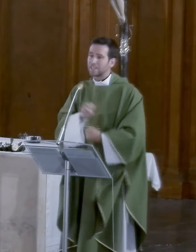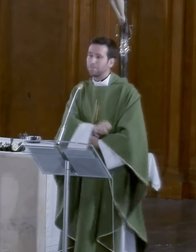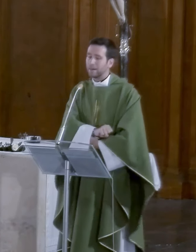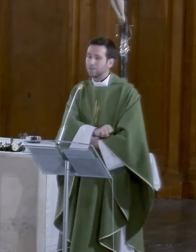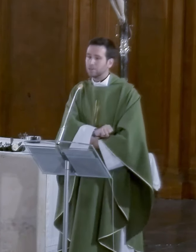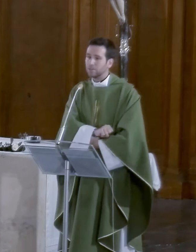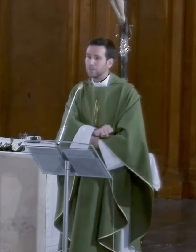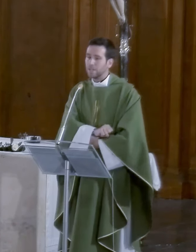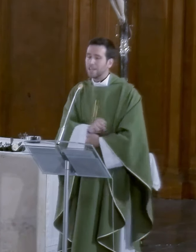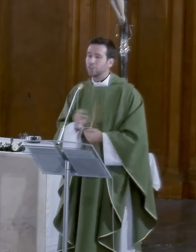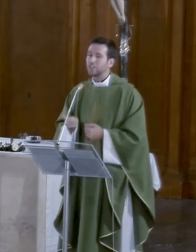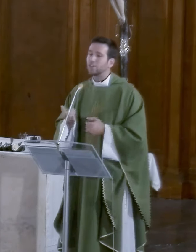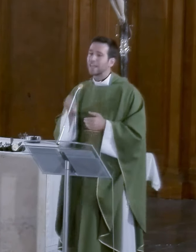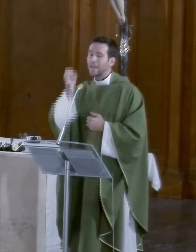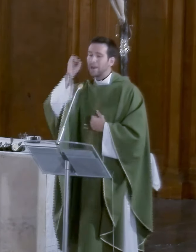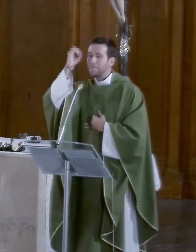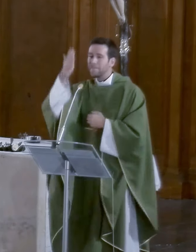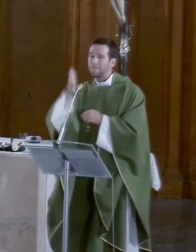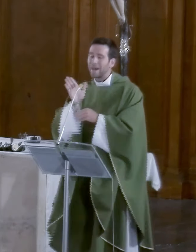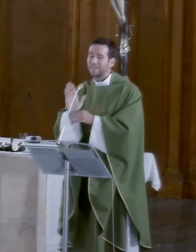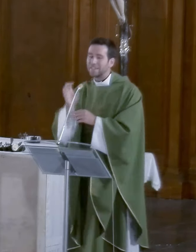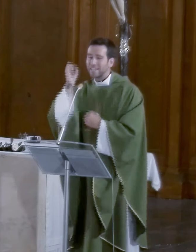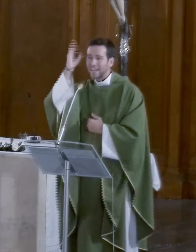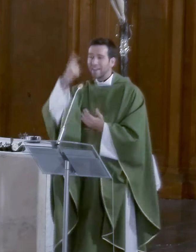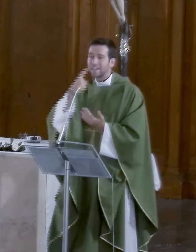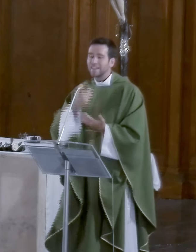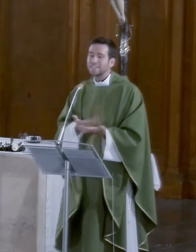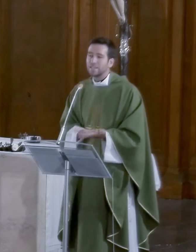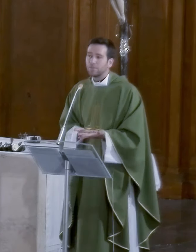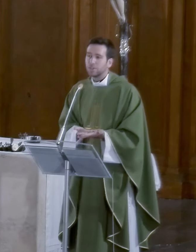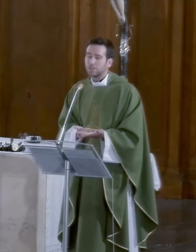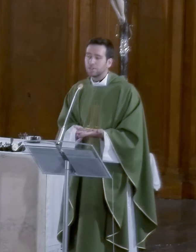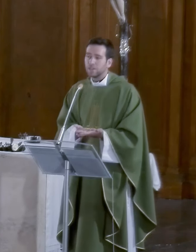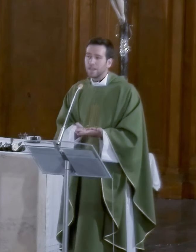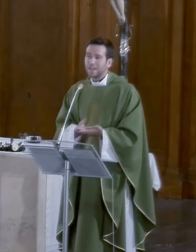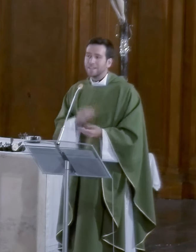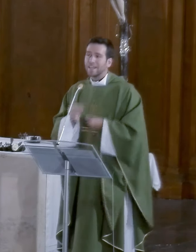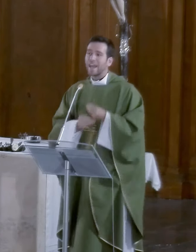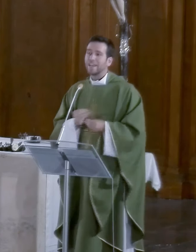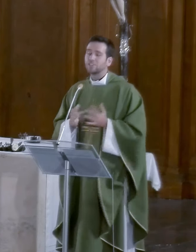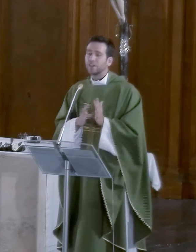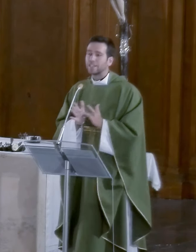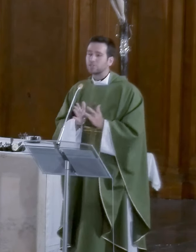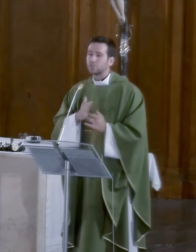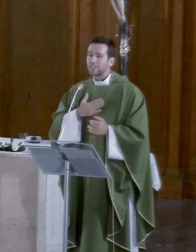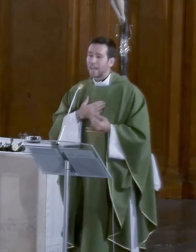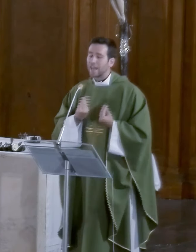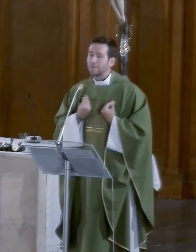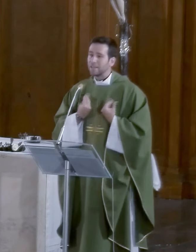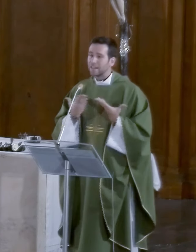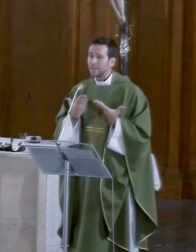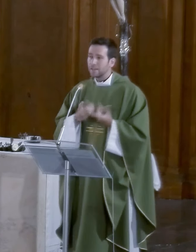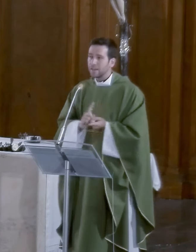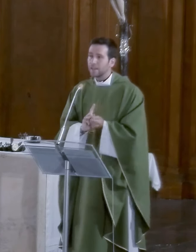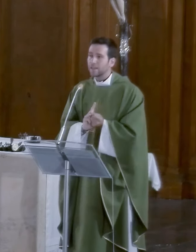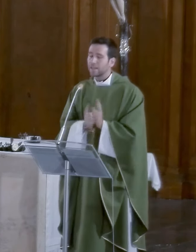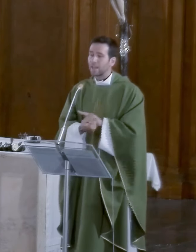también San Pablo. Yo tengo que manifestar, dar testimonio de qué ha hecho Jesús en mi